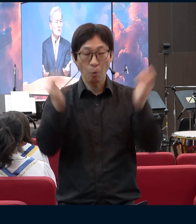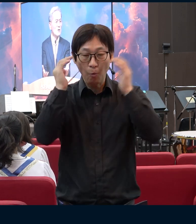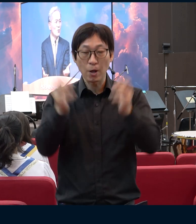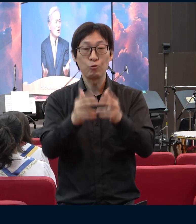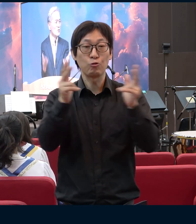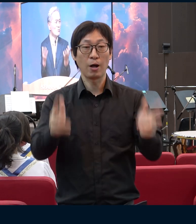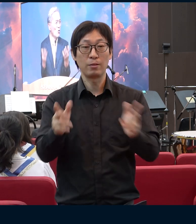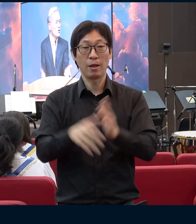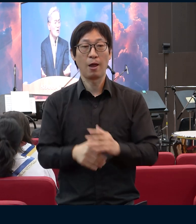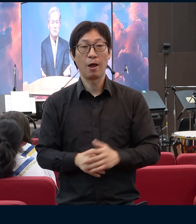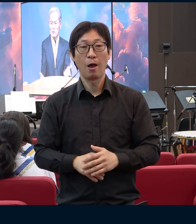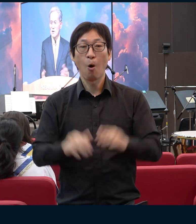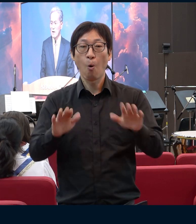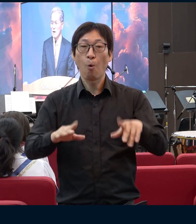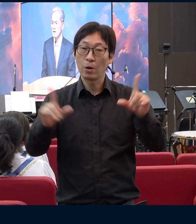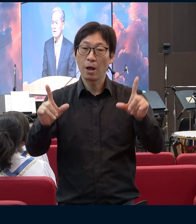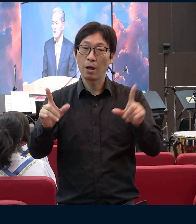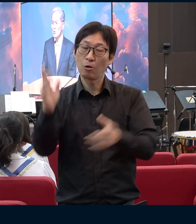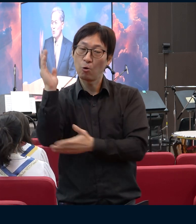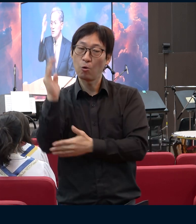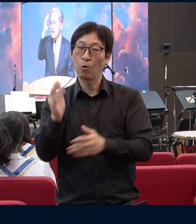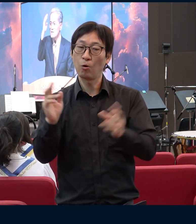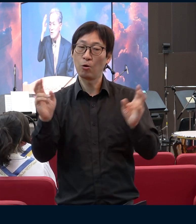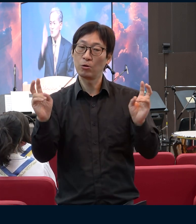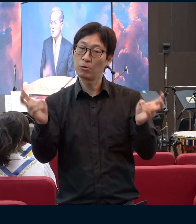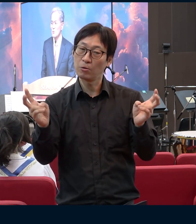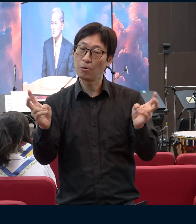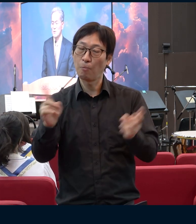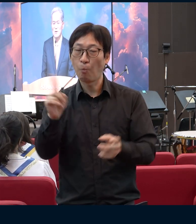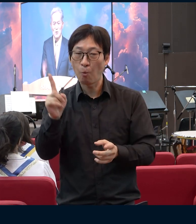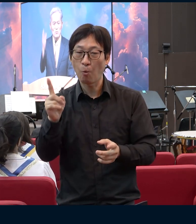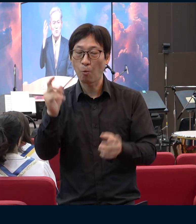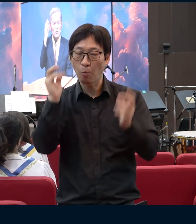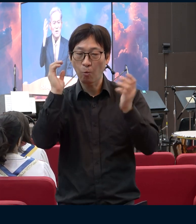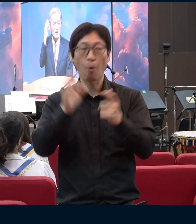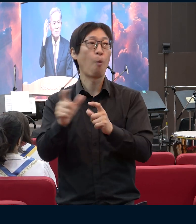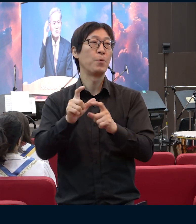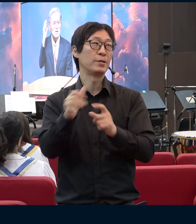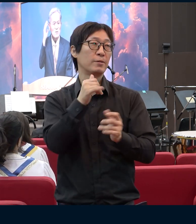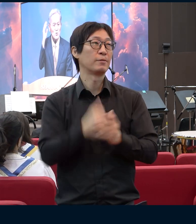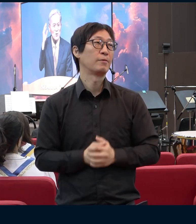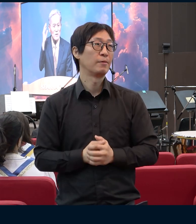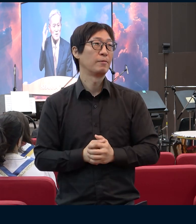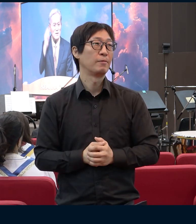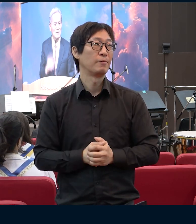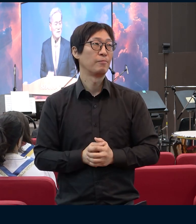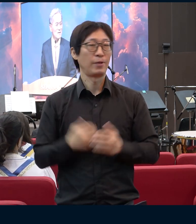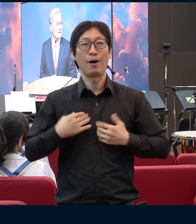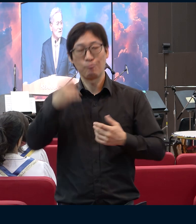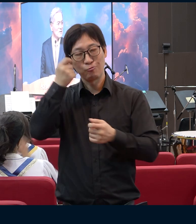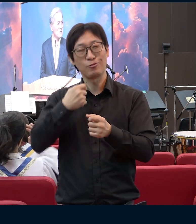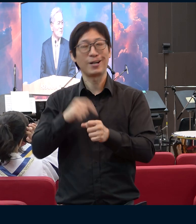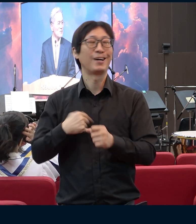어떻게 올해는 뭘 갖고 나눠야 되나 하는 고민을 하지 않을 수가 없죠. 여러분, 저를 약간 불쌍히 보셔야 합니다.